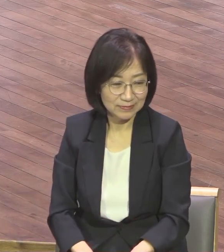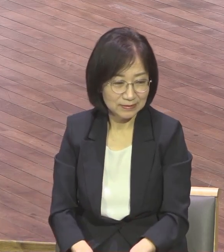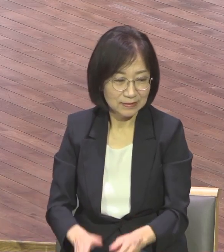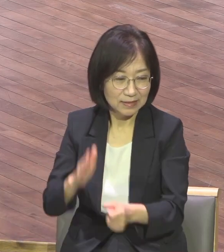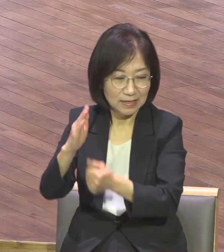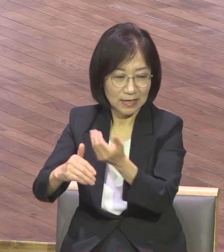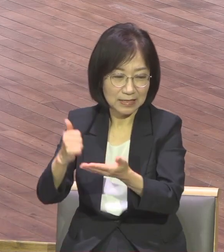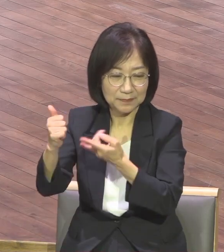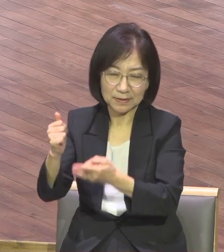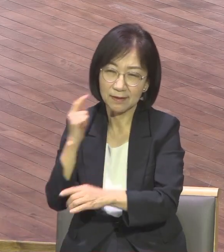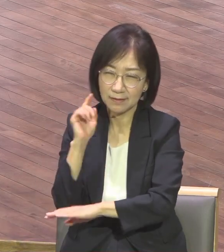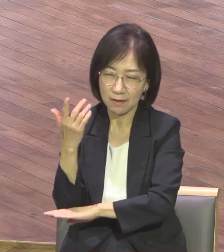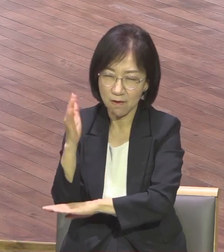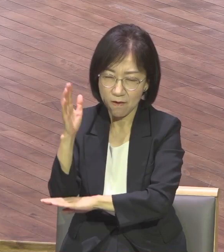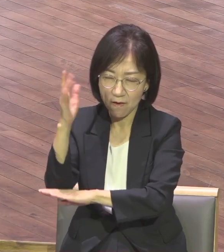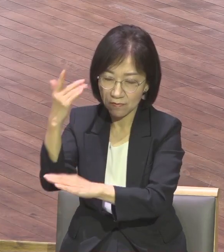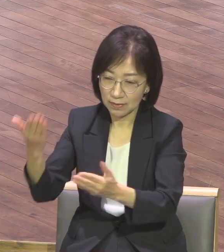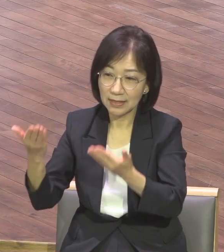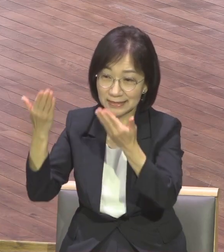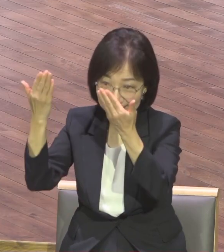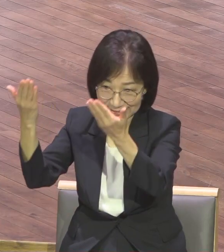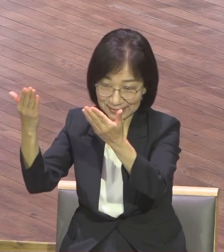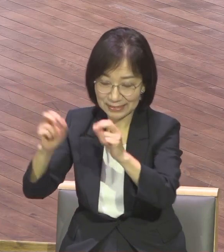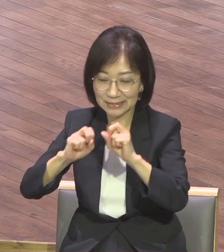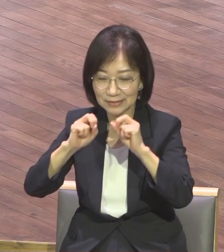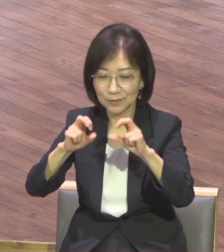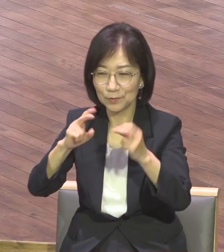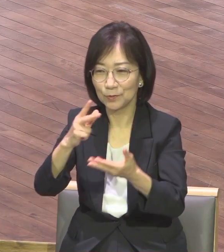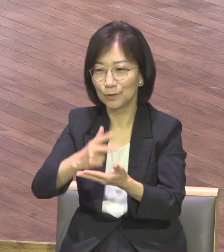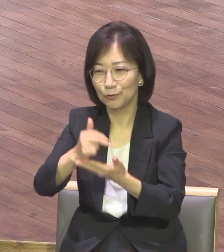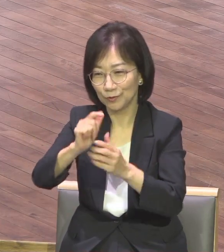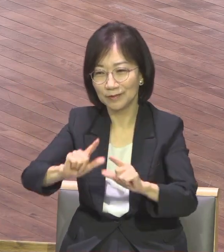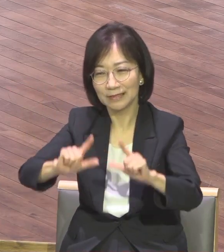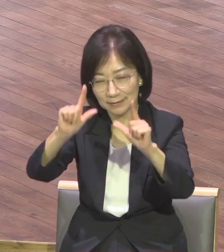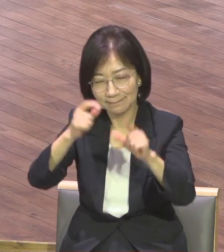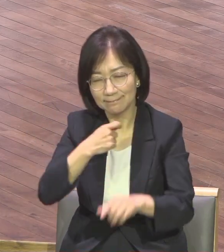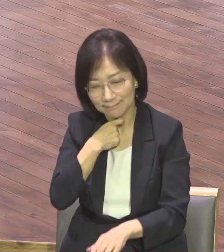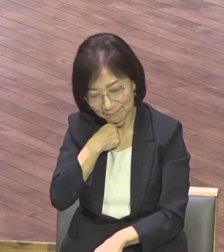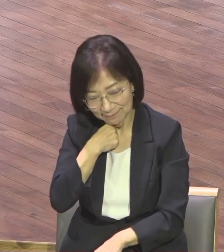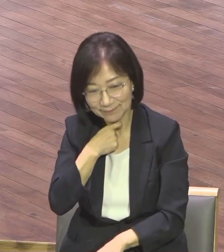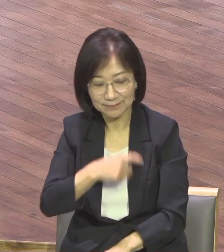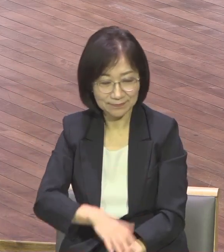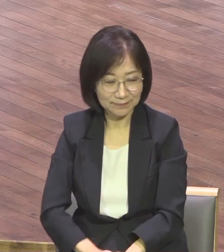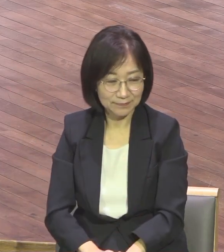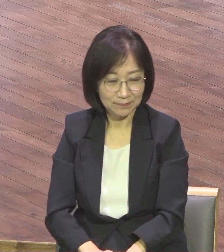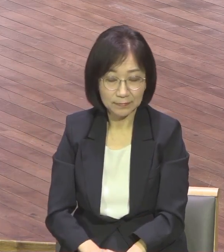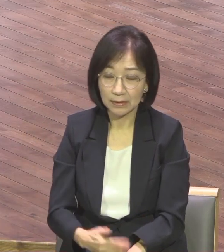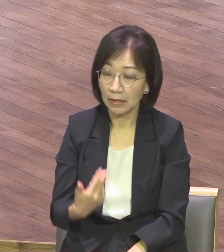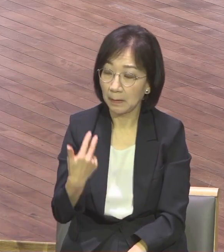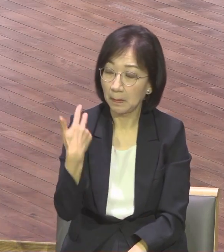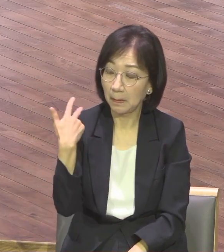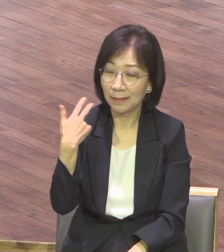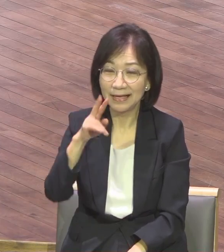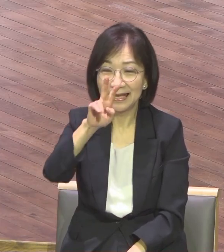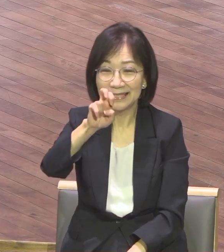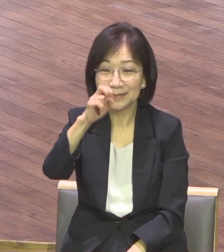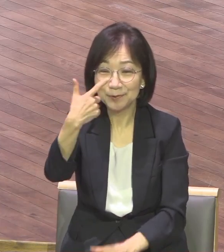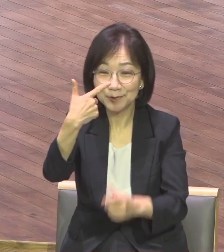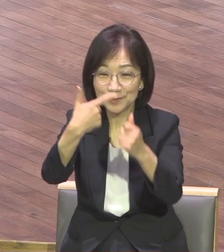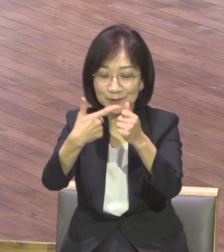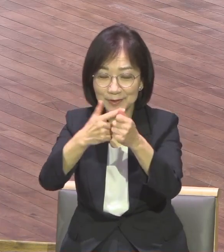돌리는 그런 선교 주일이 되길 바라고, 지난 주간 26차 세계 선교